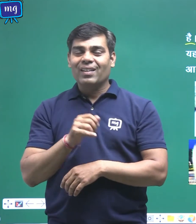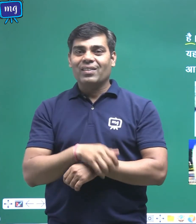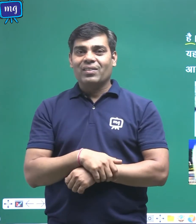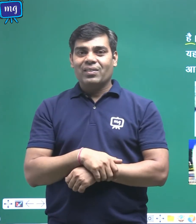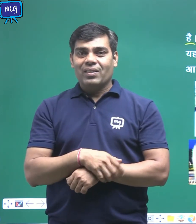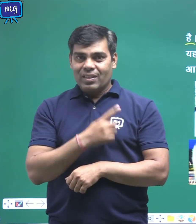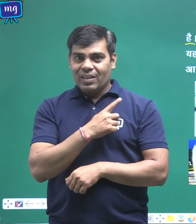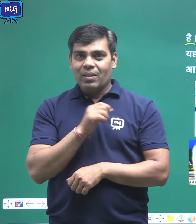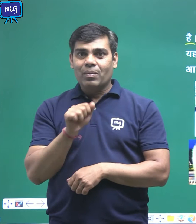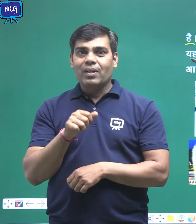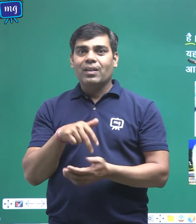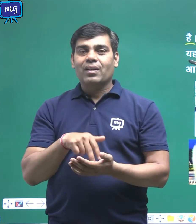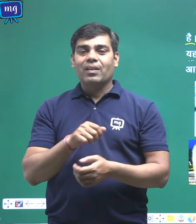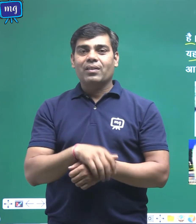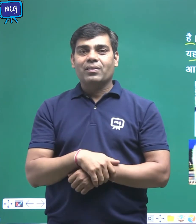यहाँ पर